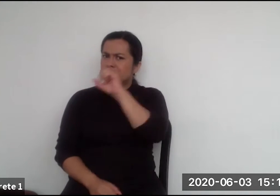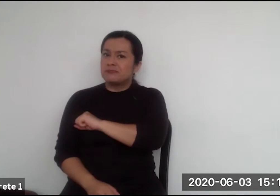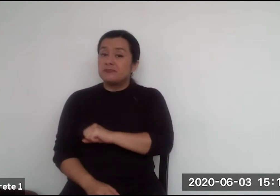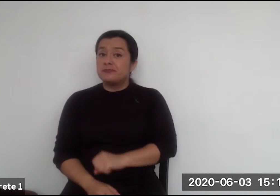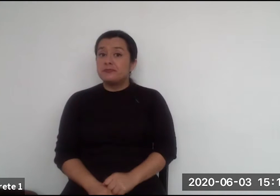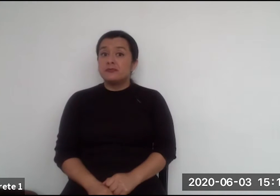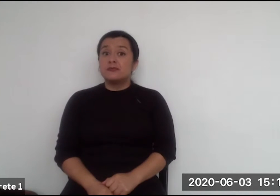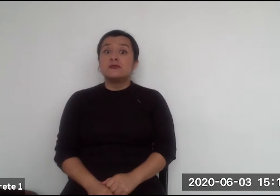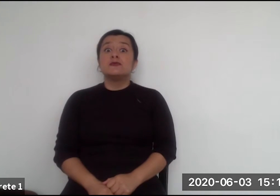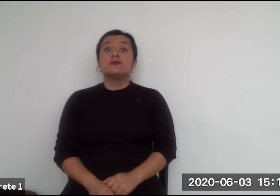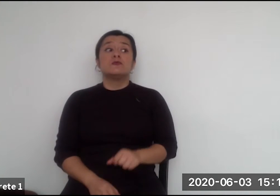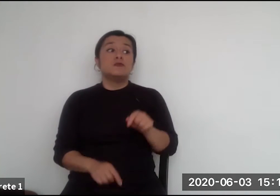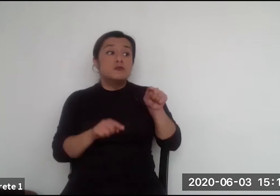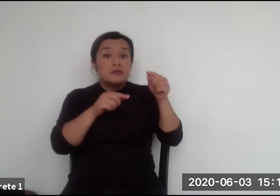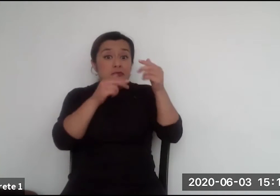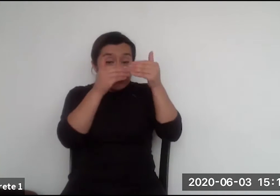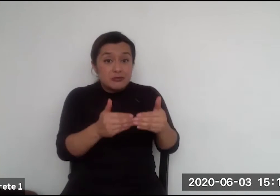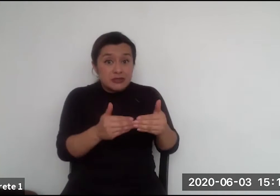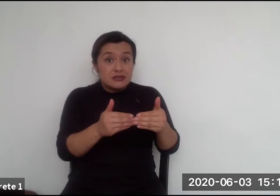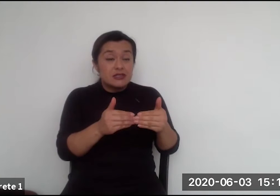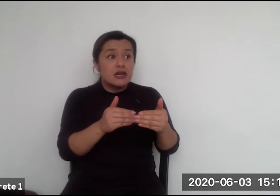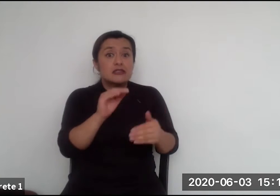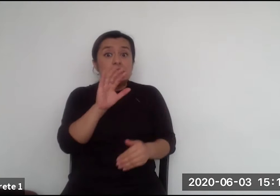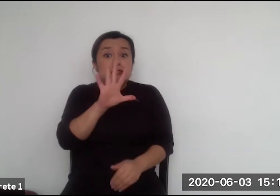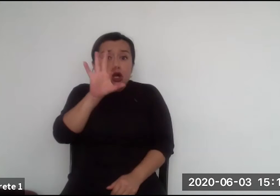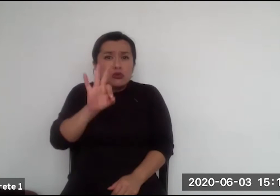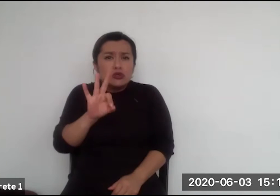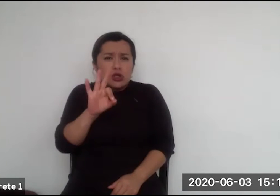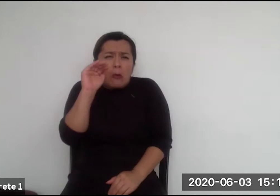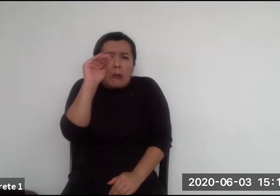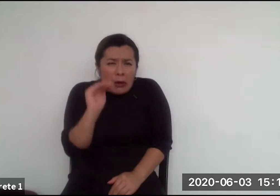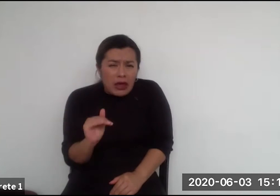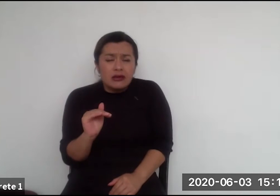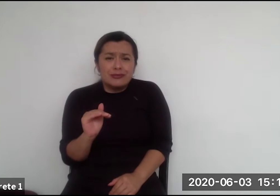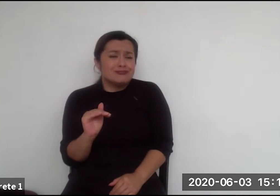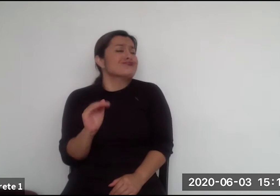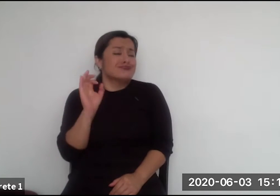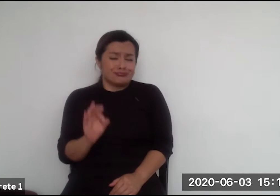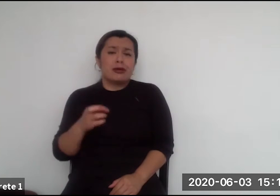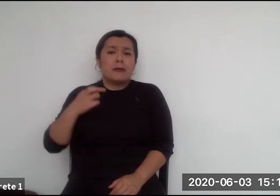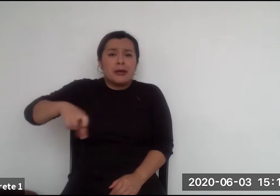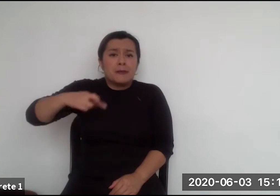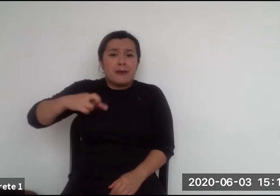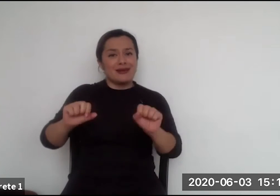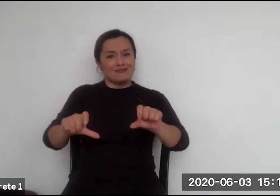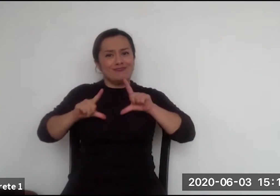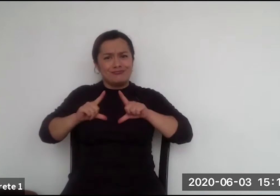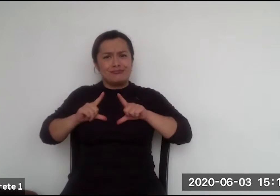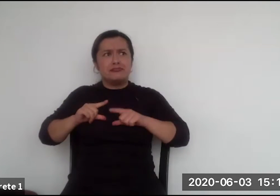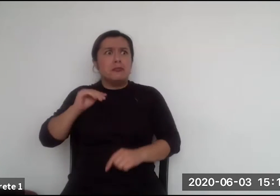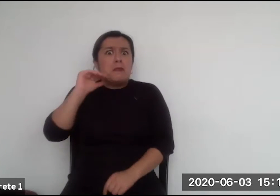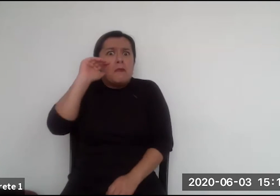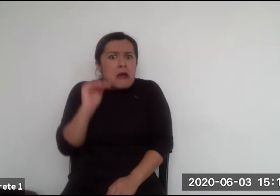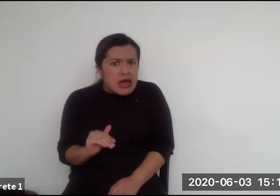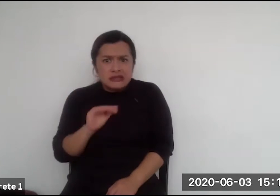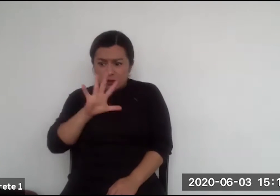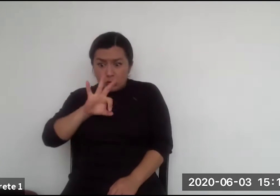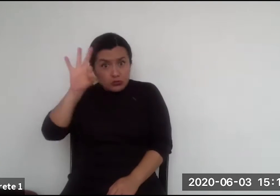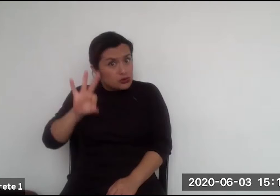con discapacidad termina la educación primaria, ¿cierto? Mi pregunta es si estos que han sido